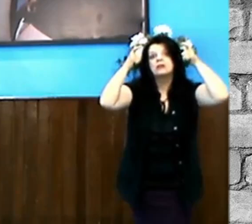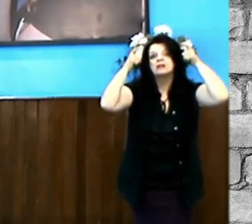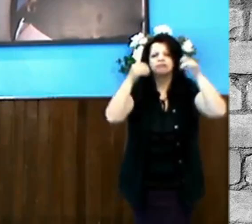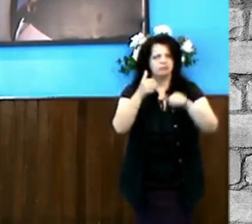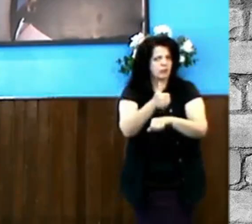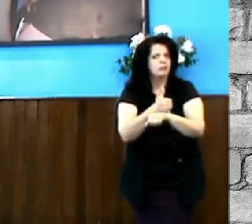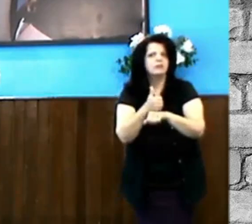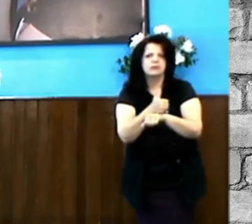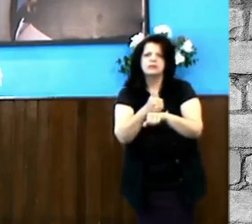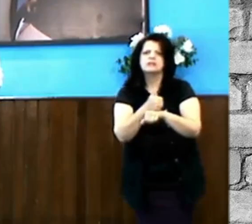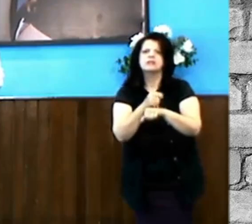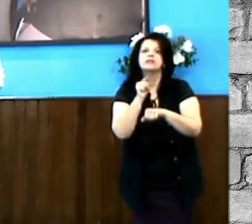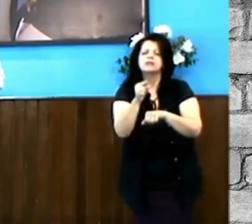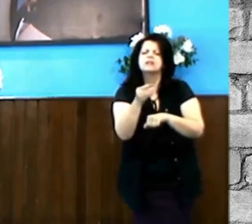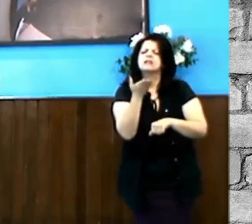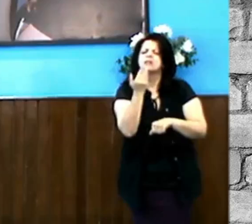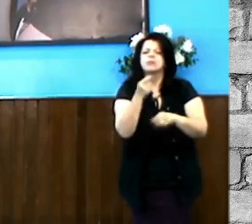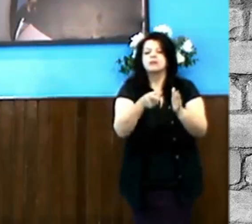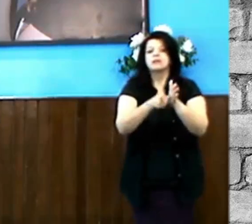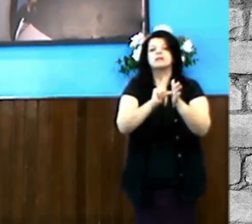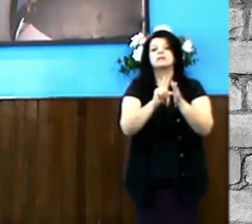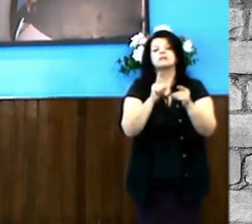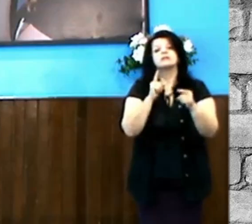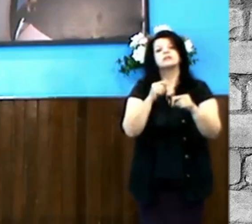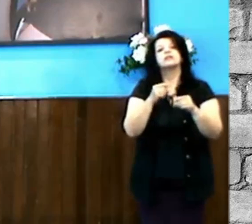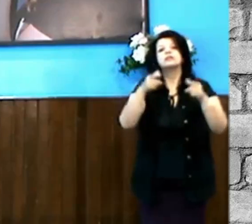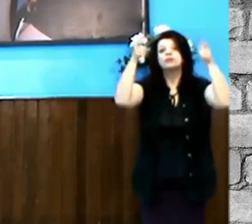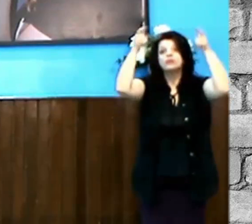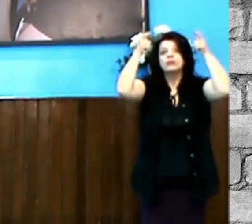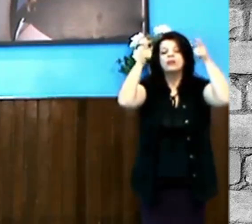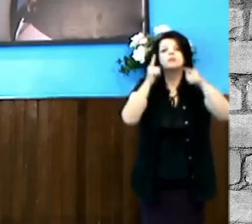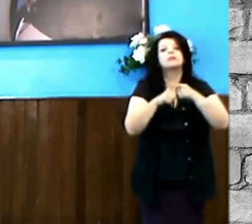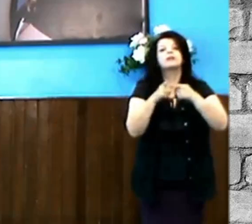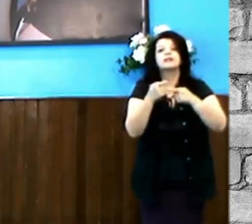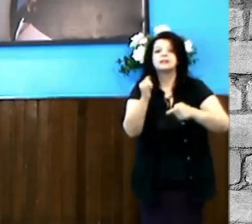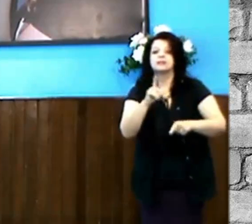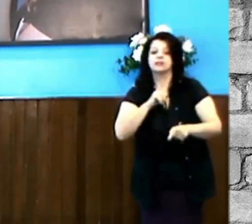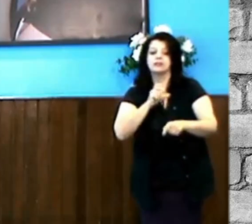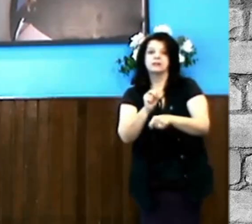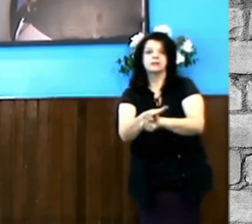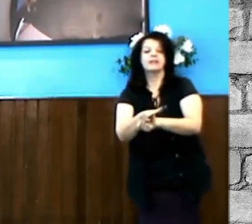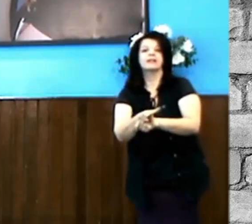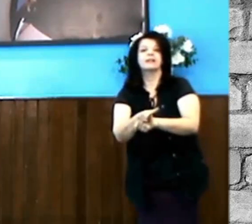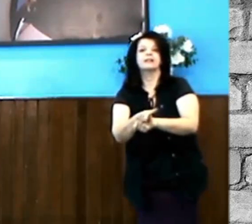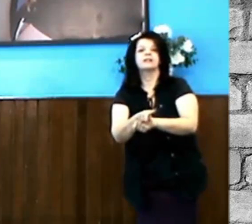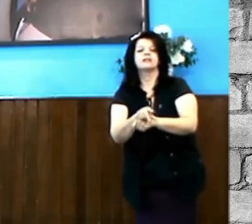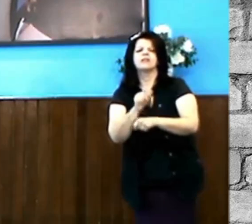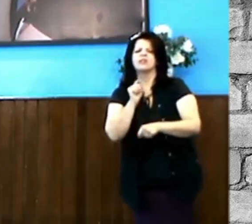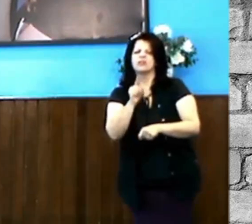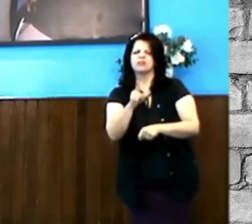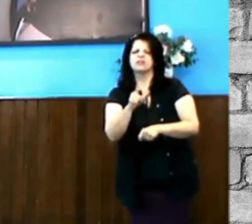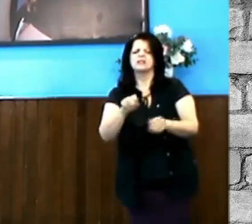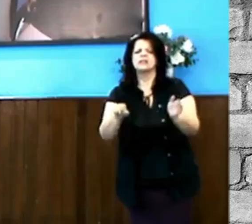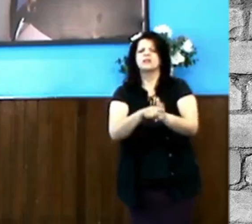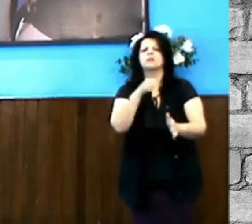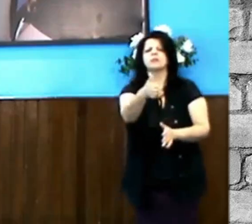pregustador. Você comia antes. Por quê? Porque se porventura a comida tivesse envenenada, digamos que você seria a